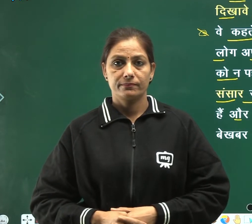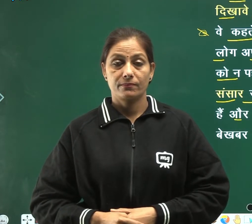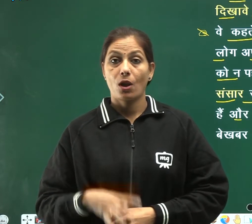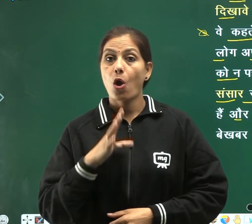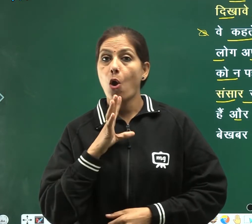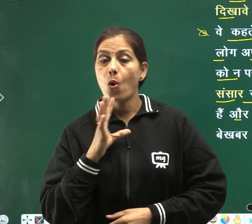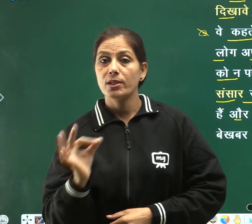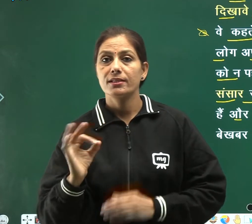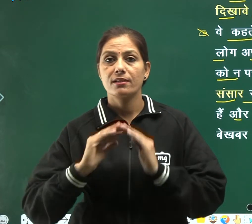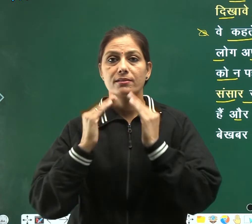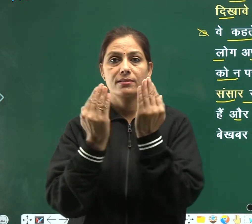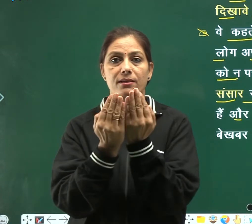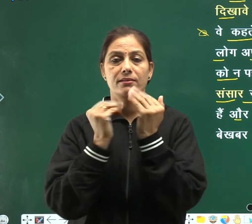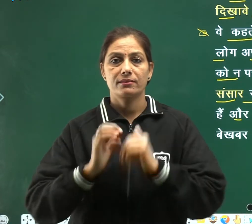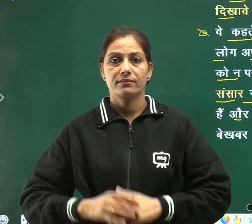वास्तविक संसार से